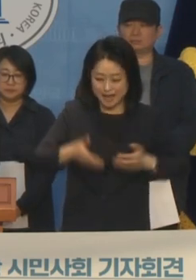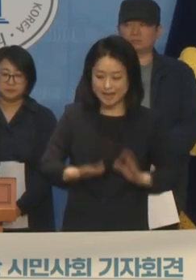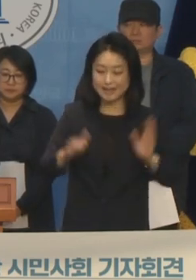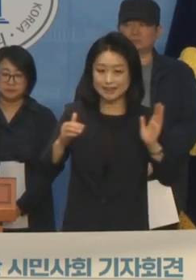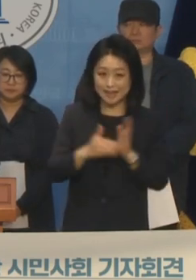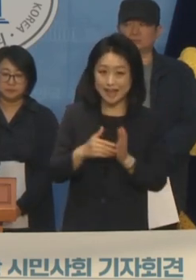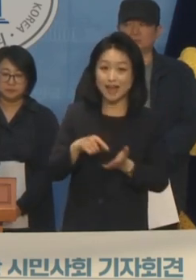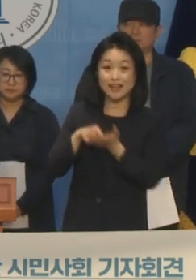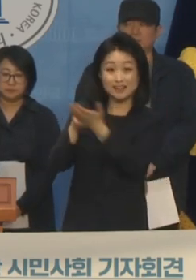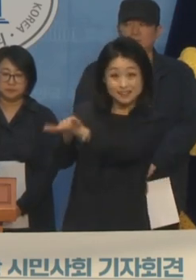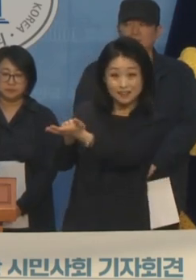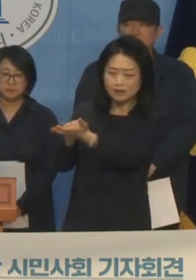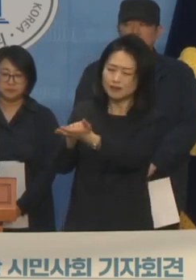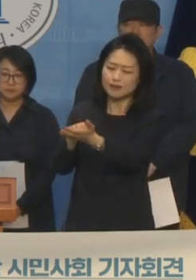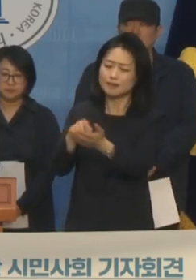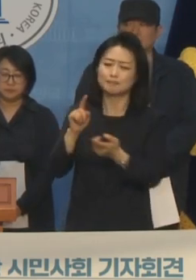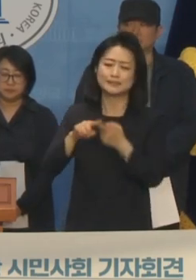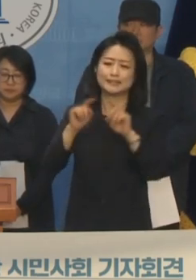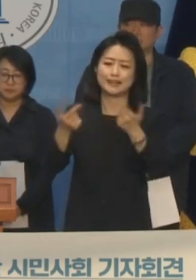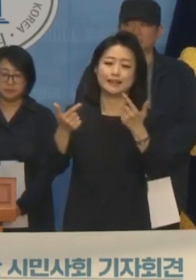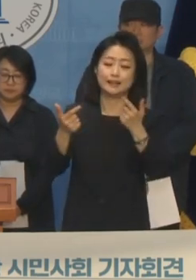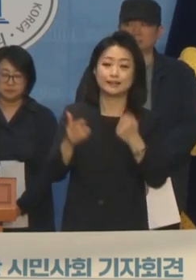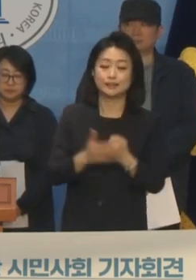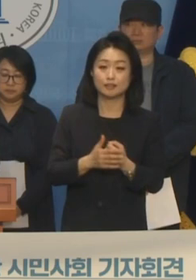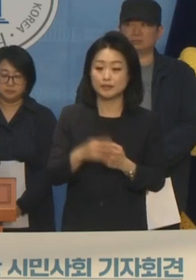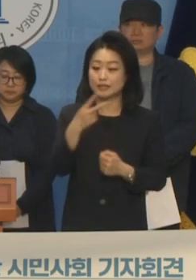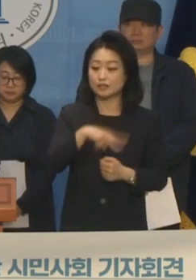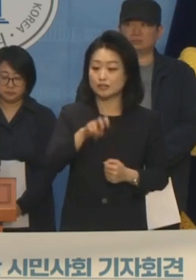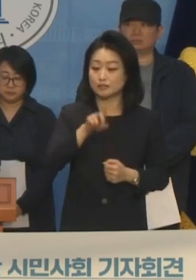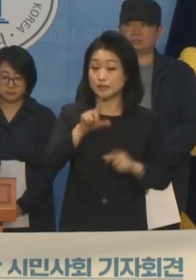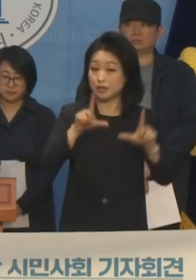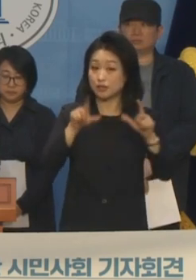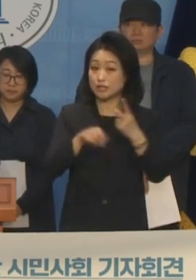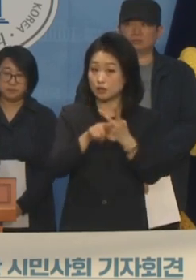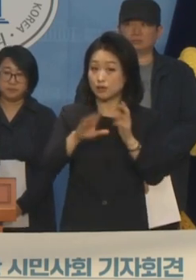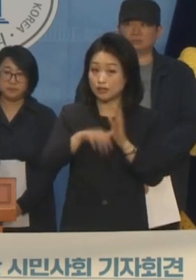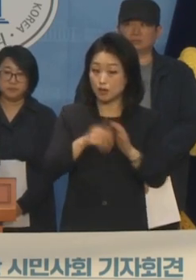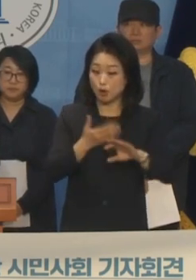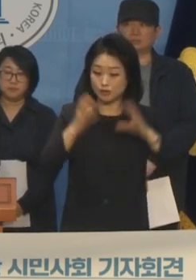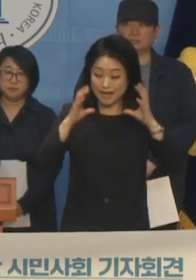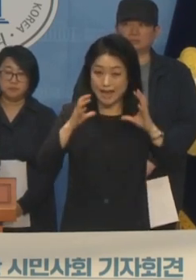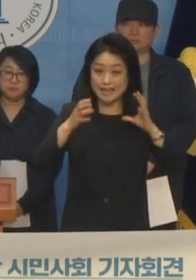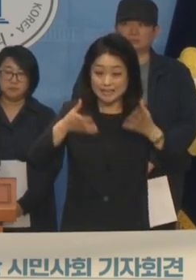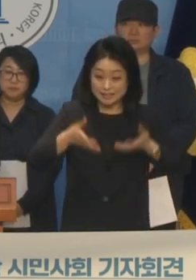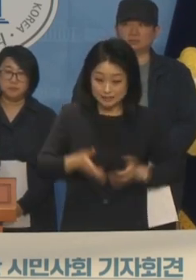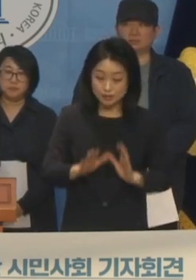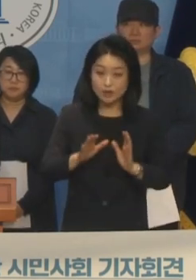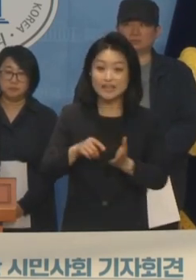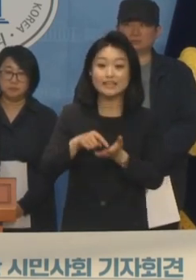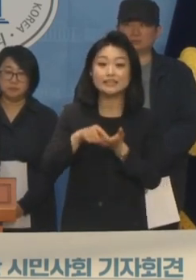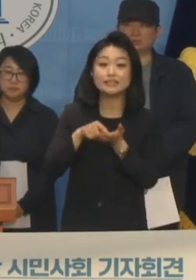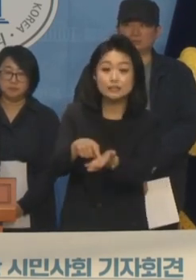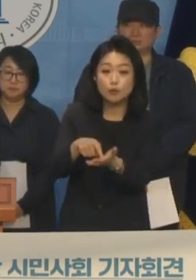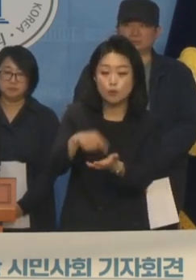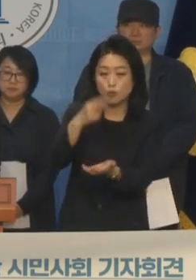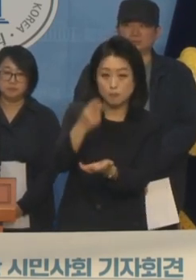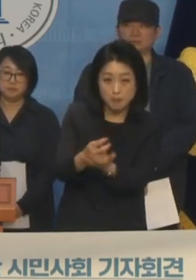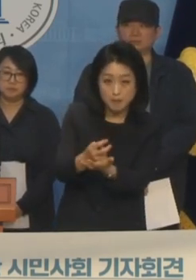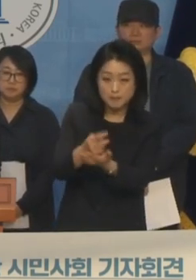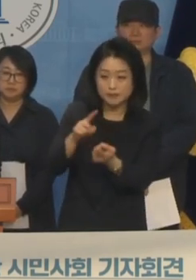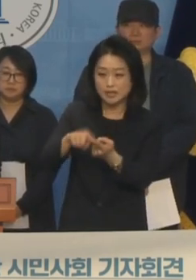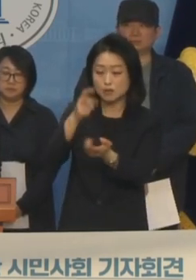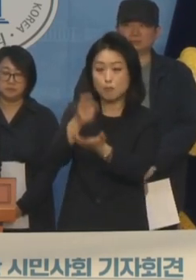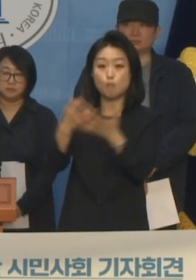제도가 도입되었다고 볼 수 없습니다. 2021년 2월 외국인 아동의 출생등록제 도입 추진을 위한 법무부의